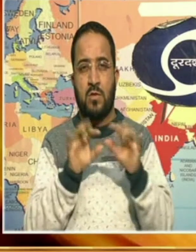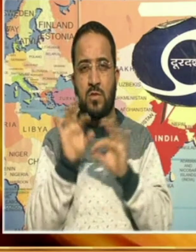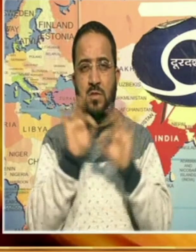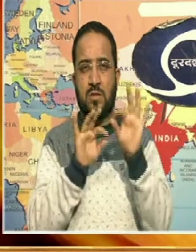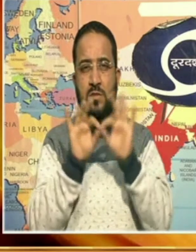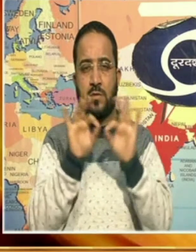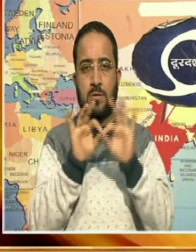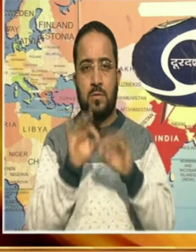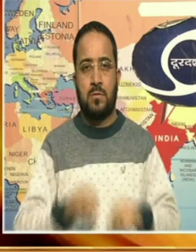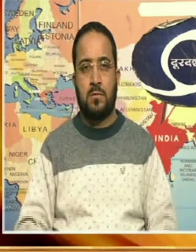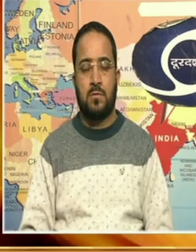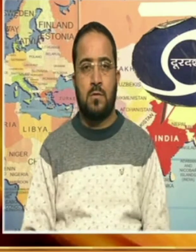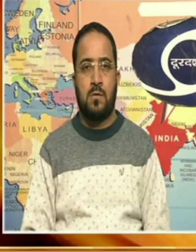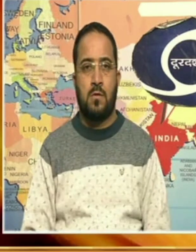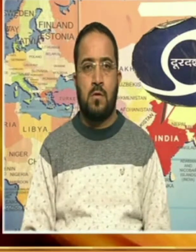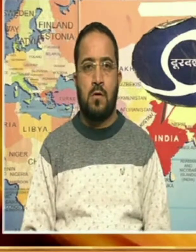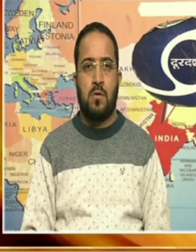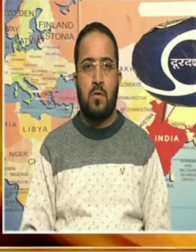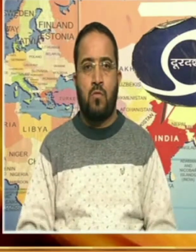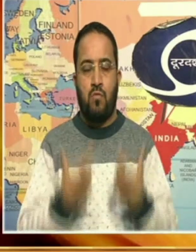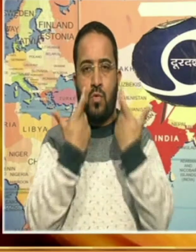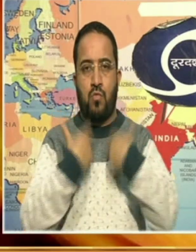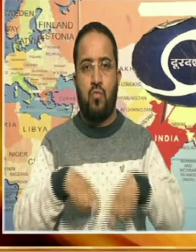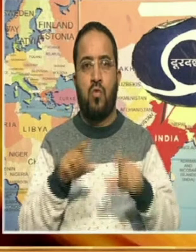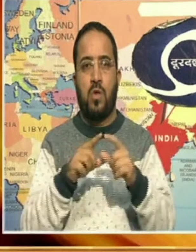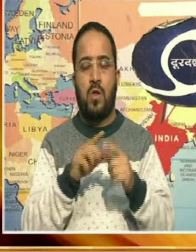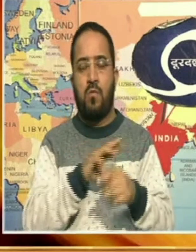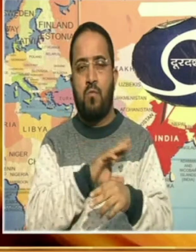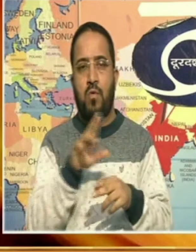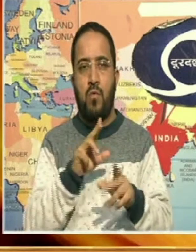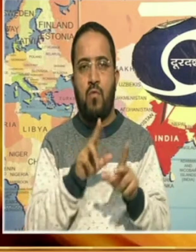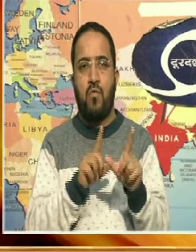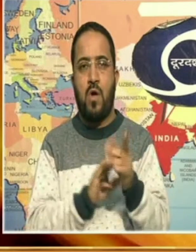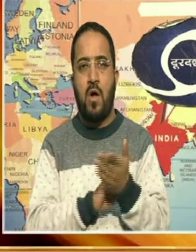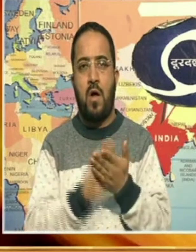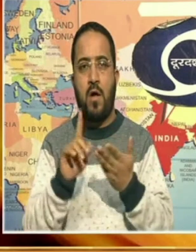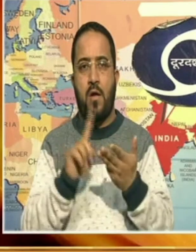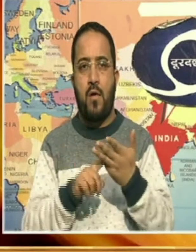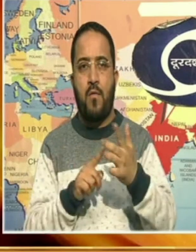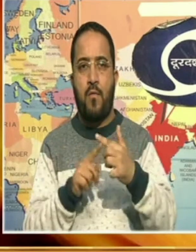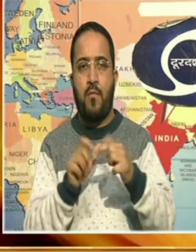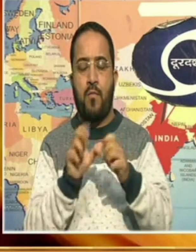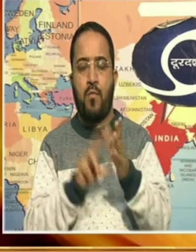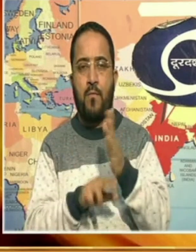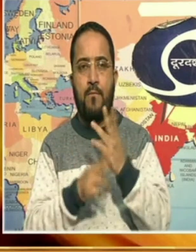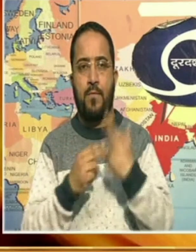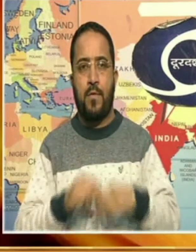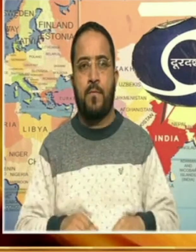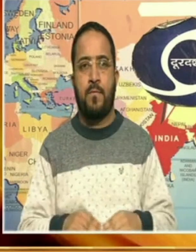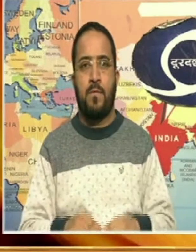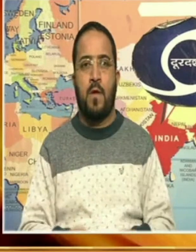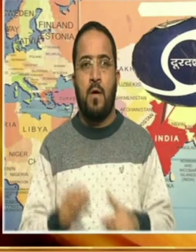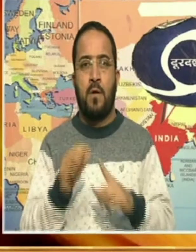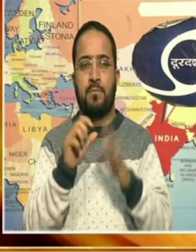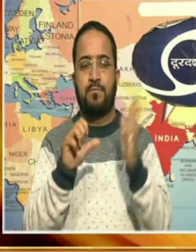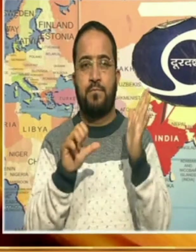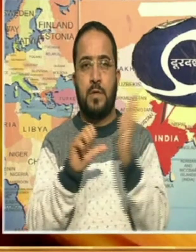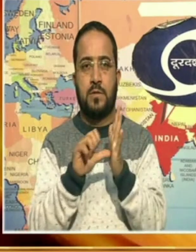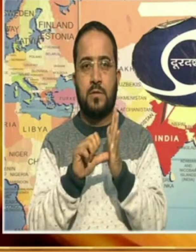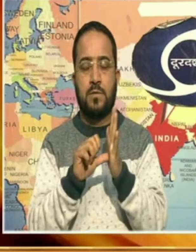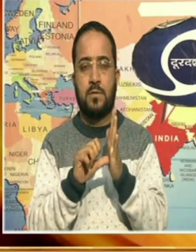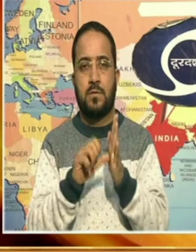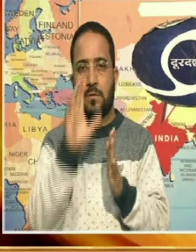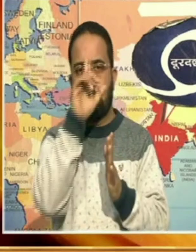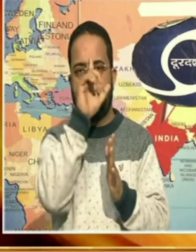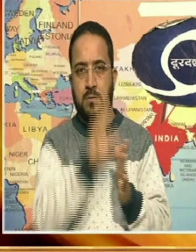جس سے فطرت کو کوئی نقصان نہ پہنچے صدر جمہوریہ نے کہا کہ